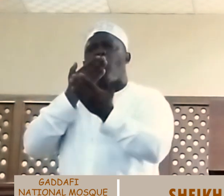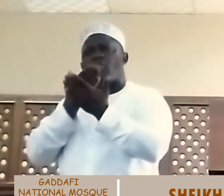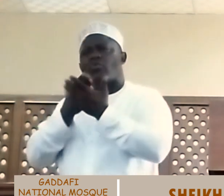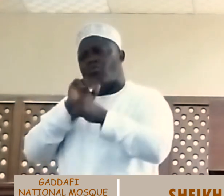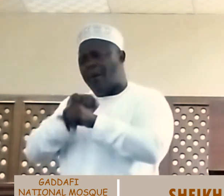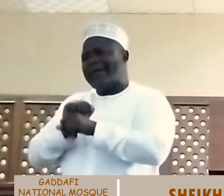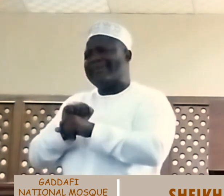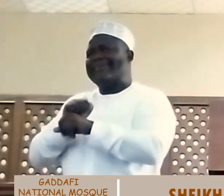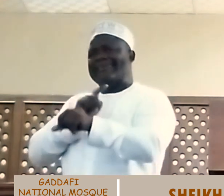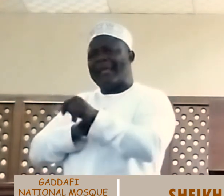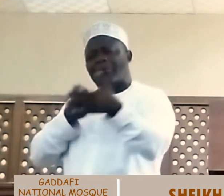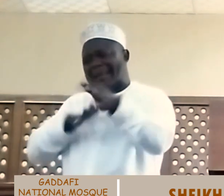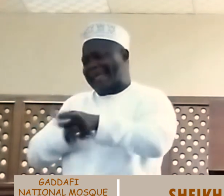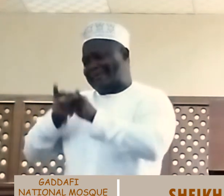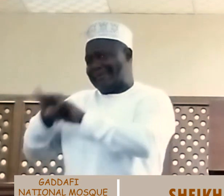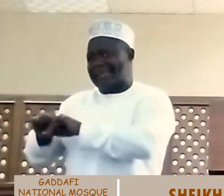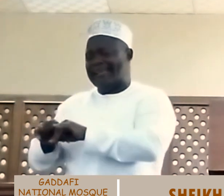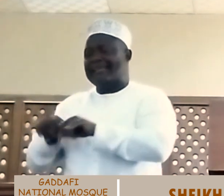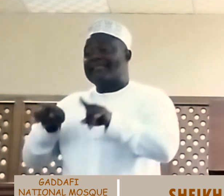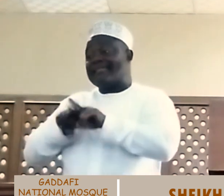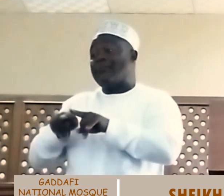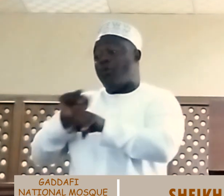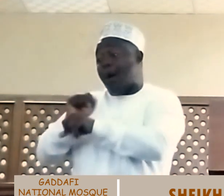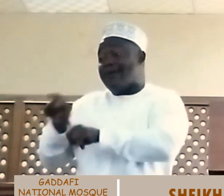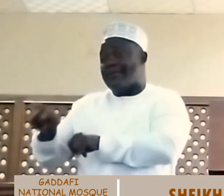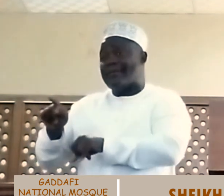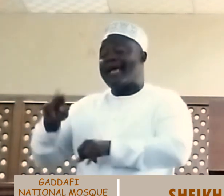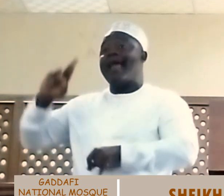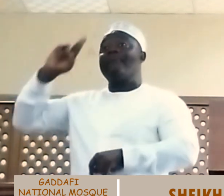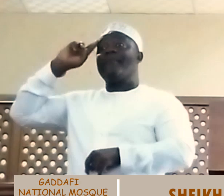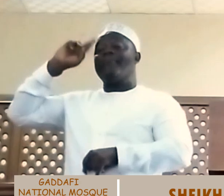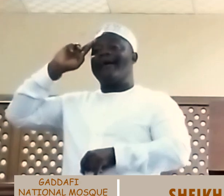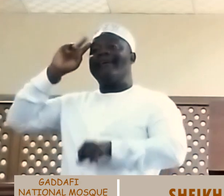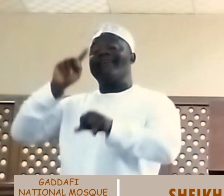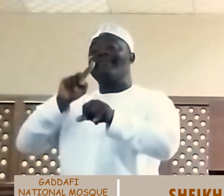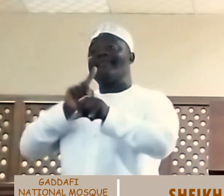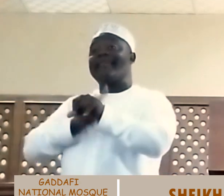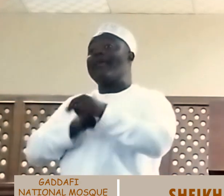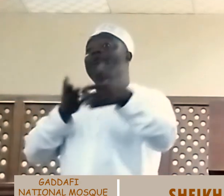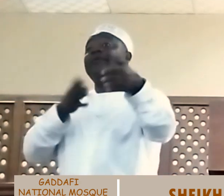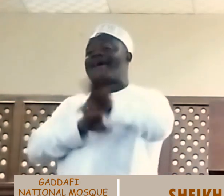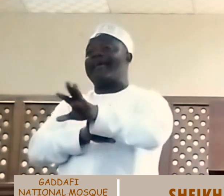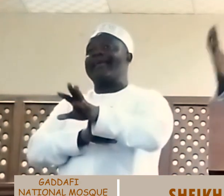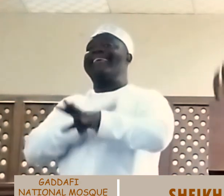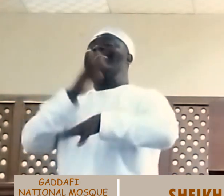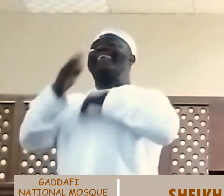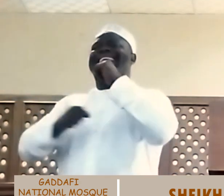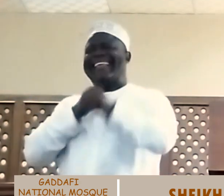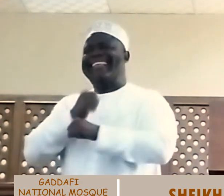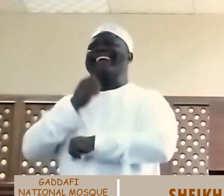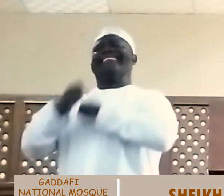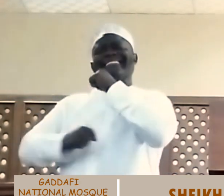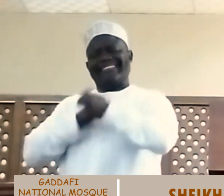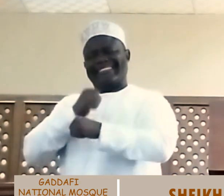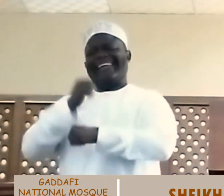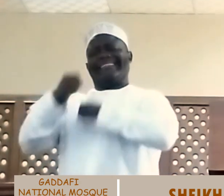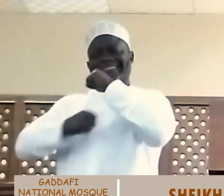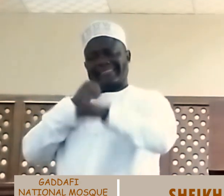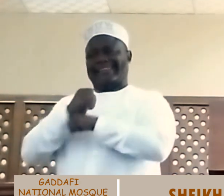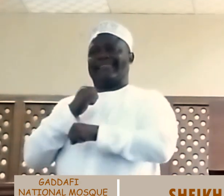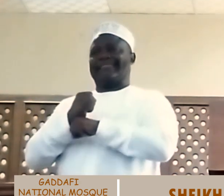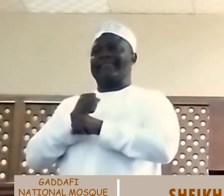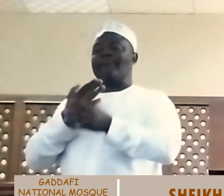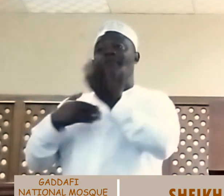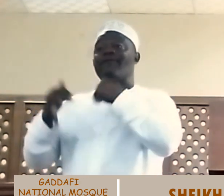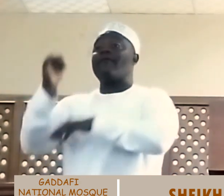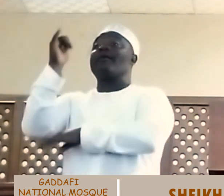baleka, ogwo oguli bajjukirwako nga bagenze emyaka n'ebisiibo. Nabbi